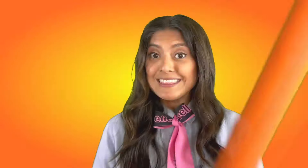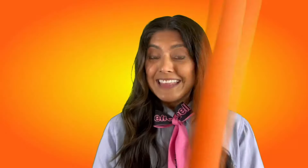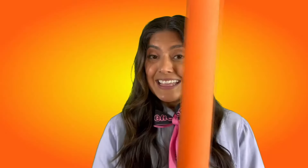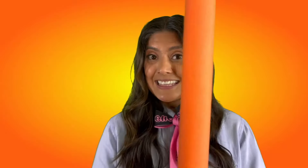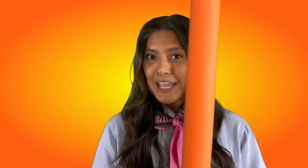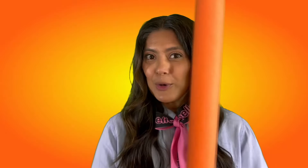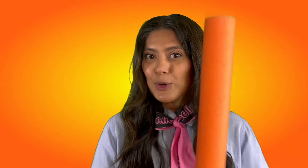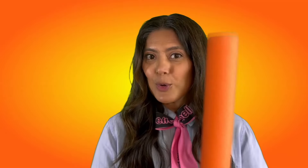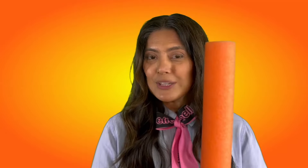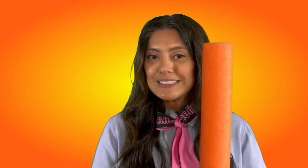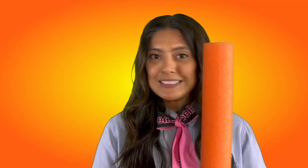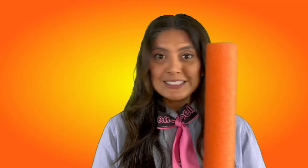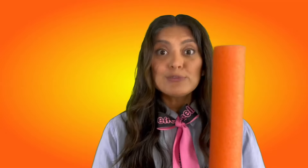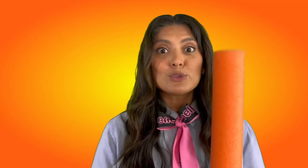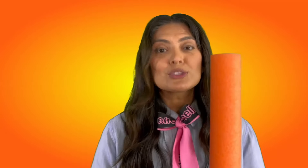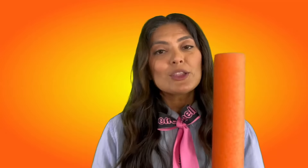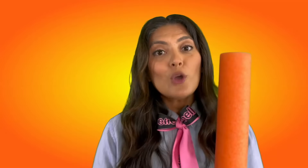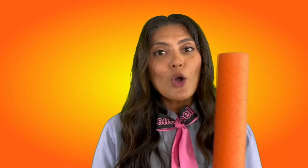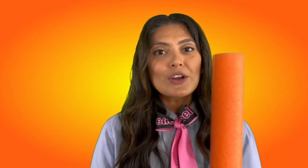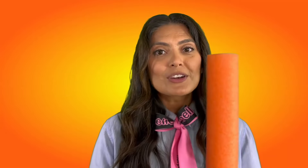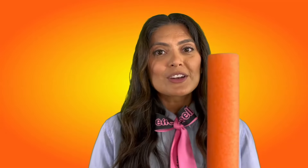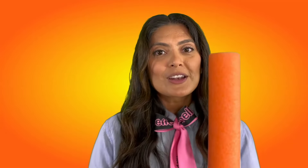¿De qué color es este flotador?